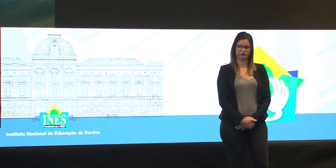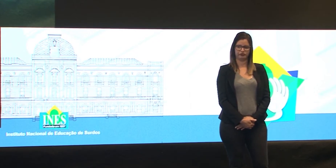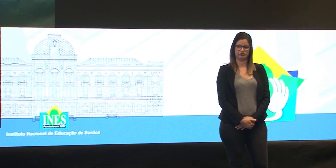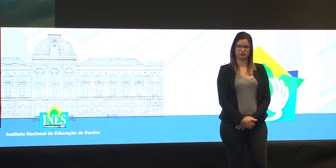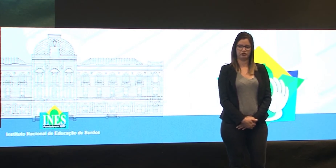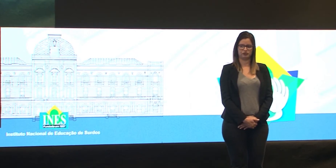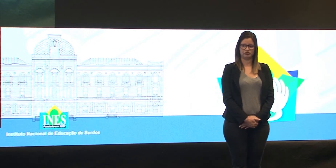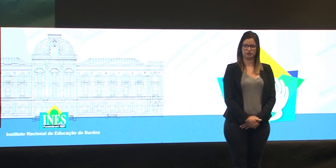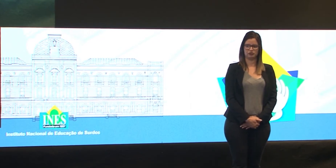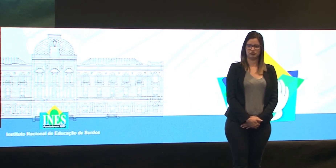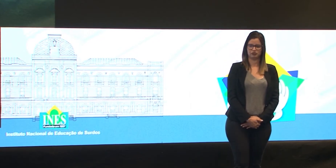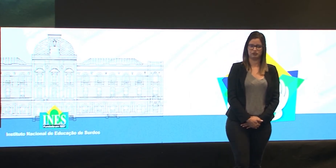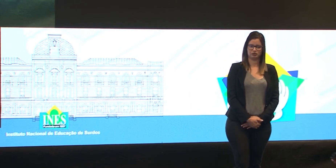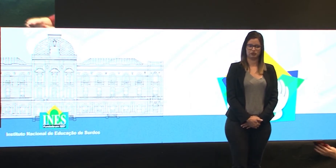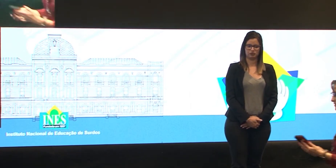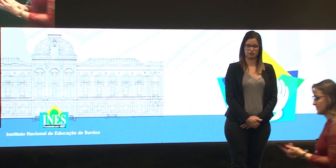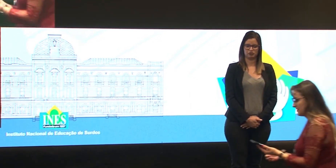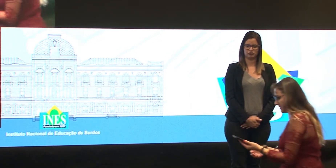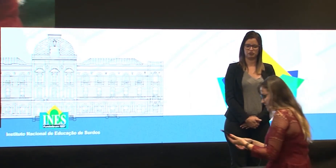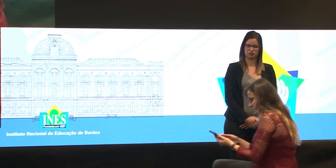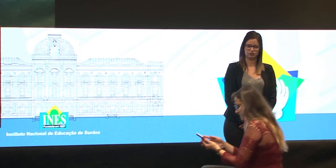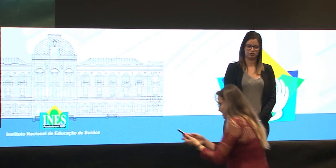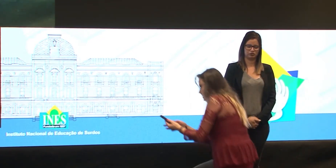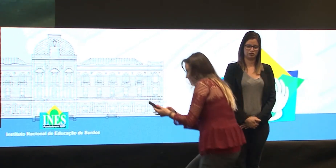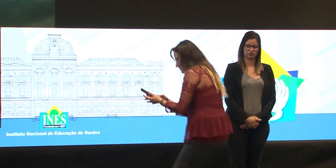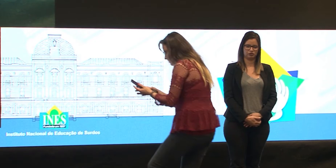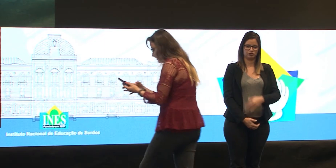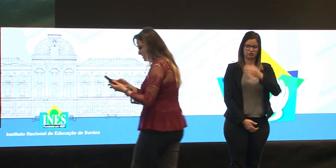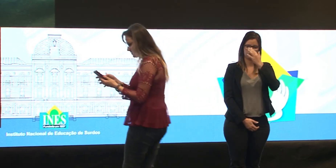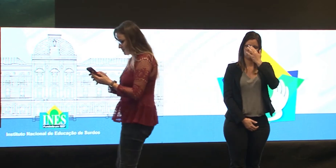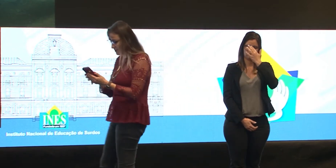lutando, eu acho. Mas que deu precisa ruim. avisar, falar que deu problema, né?